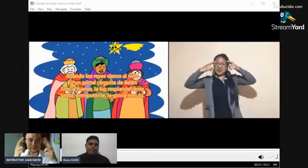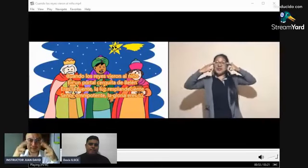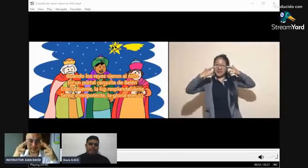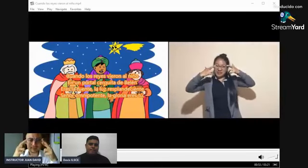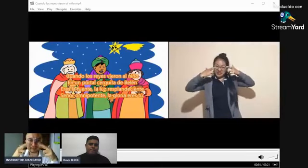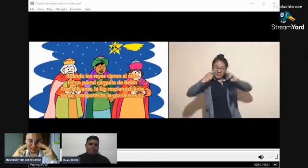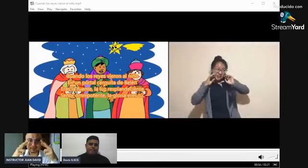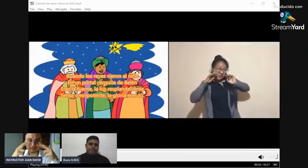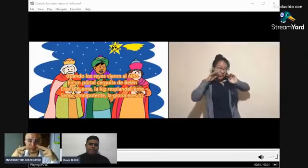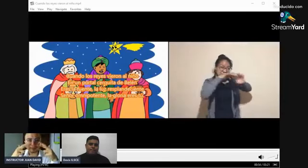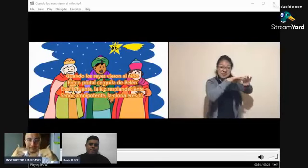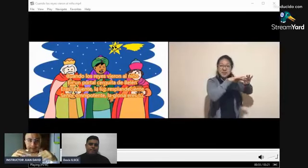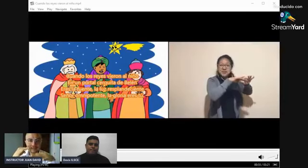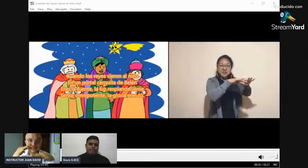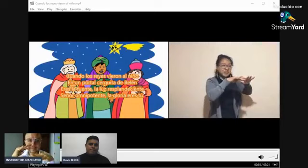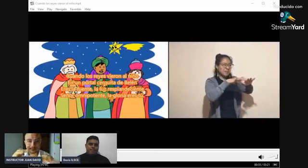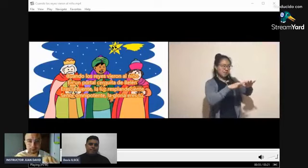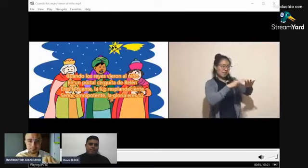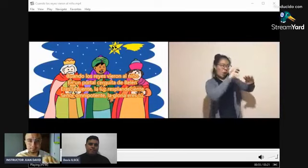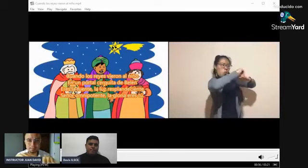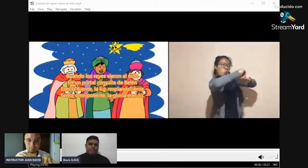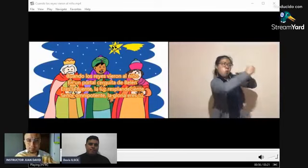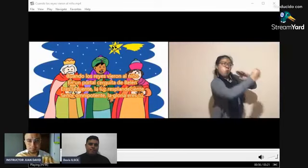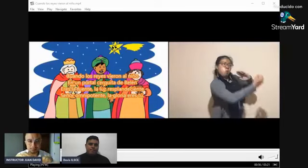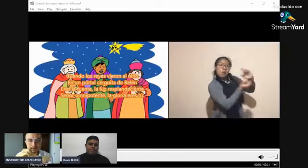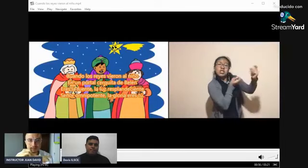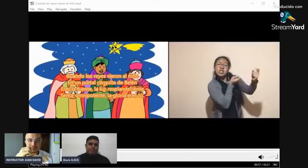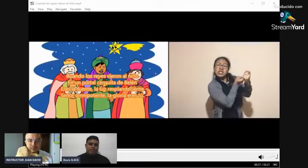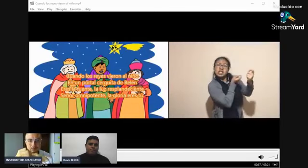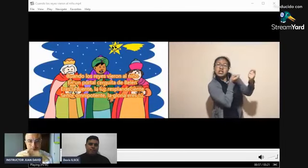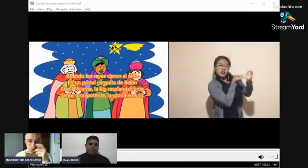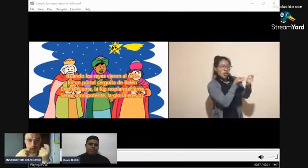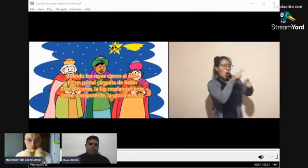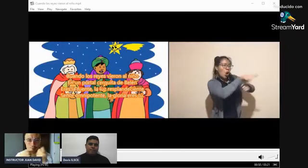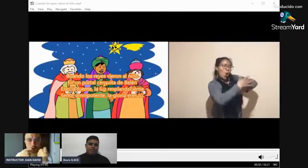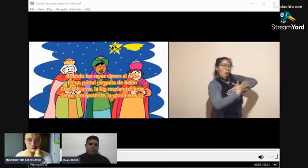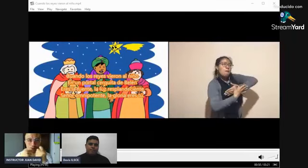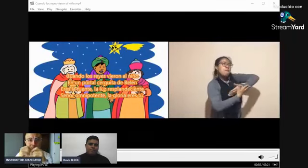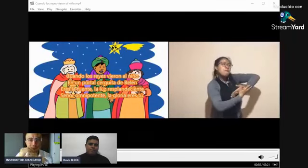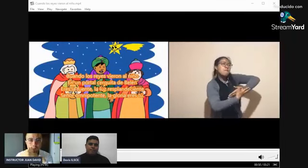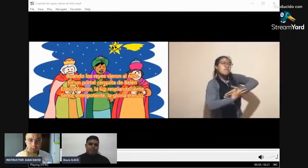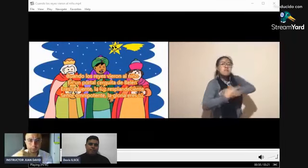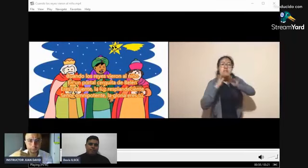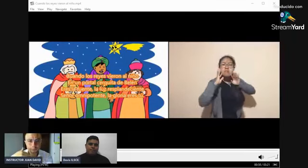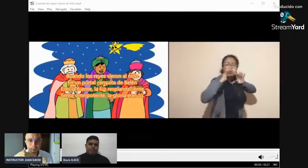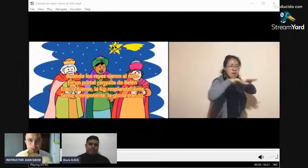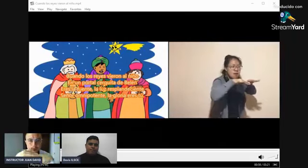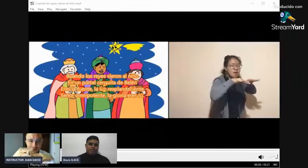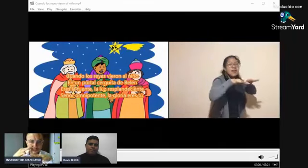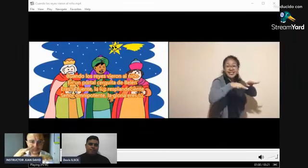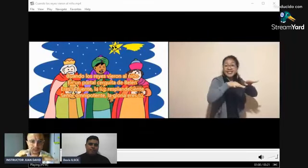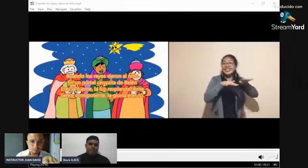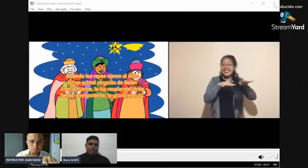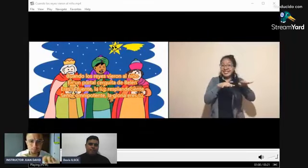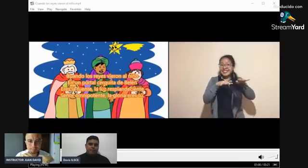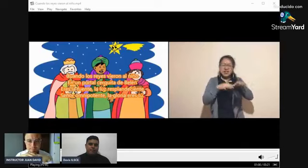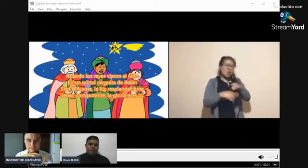los reyes vieron al niño en un portal cerquita de Belén, eres